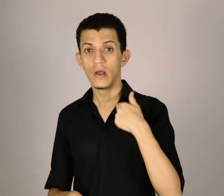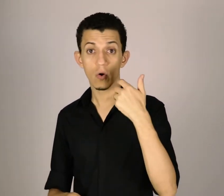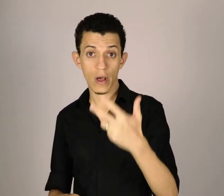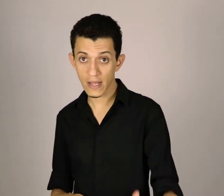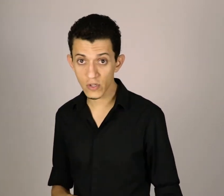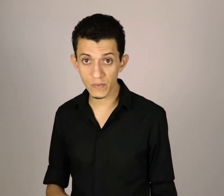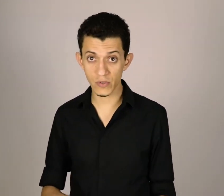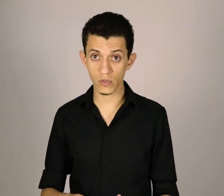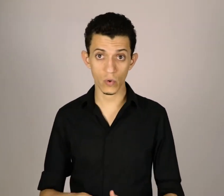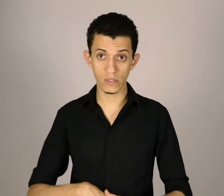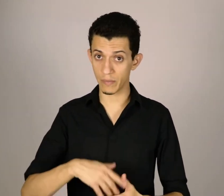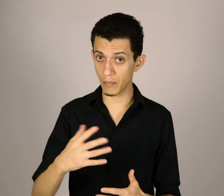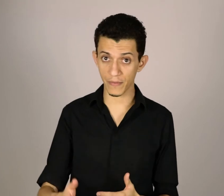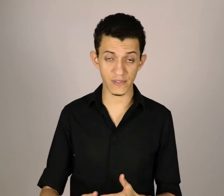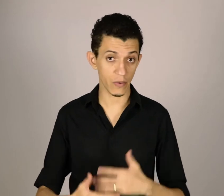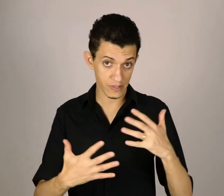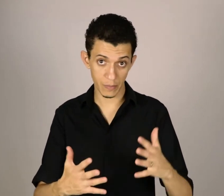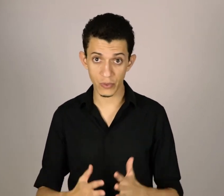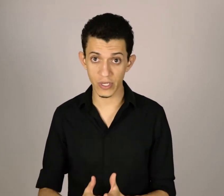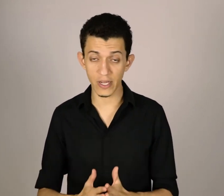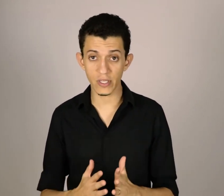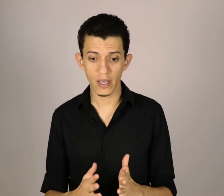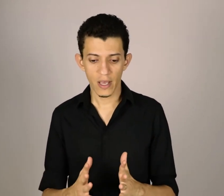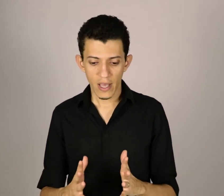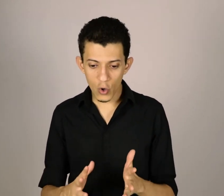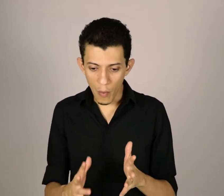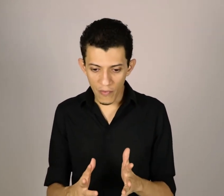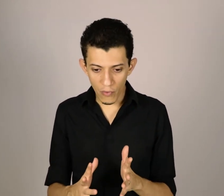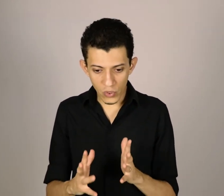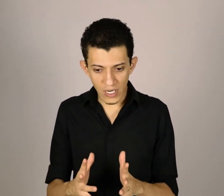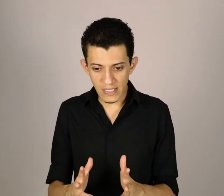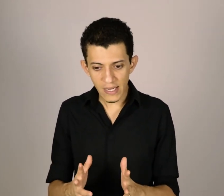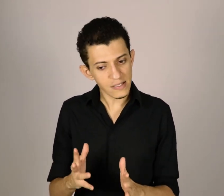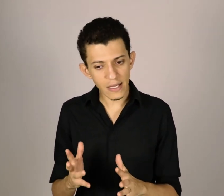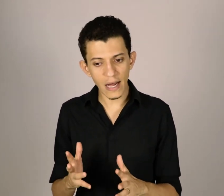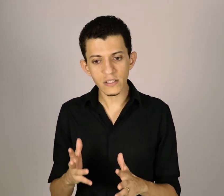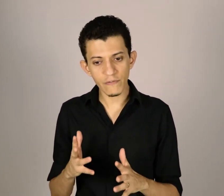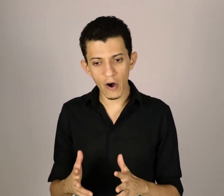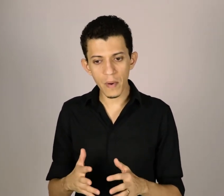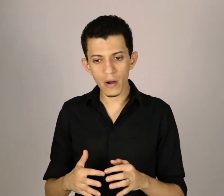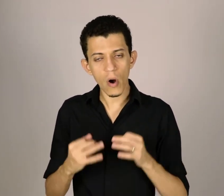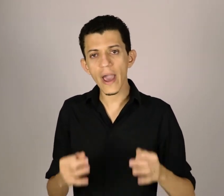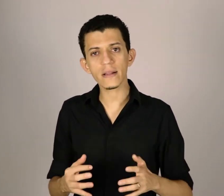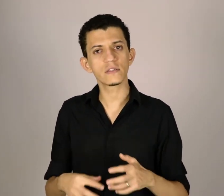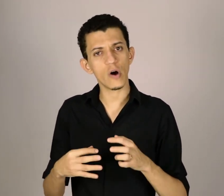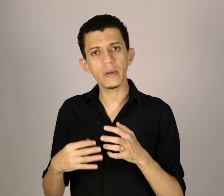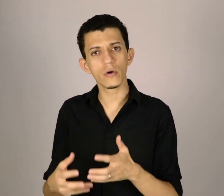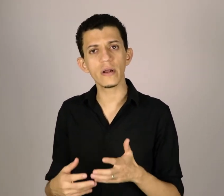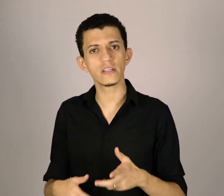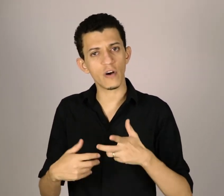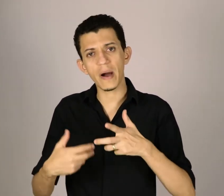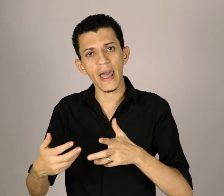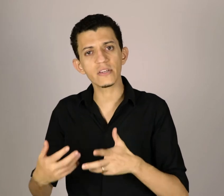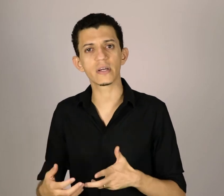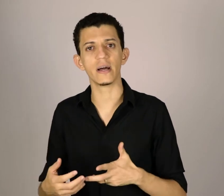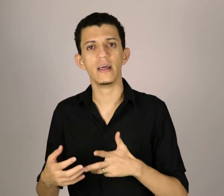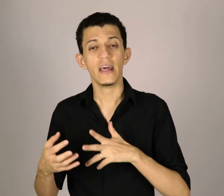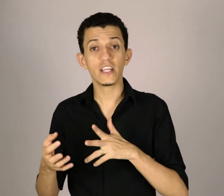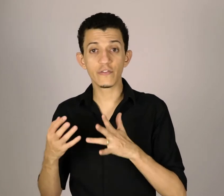com relação aos meus estudos, à minha profissão e assim por diante. E como utilizar esses atalhos de forma correta, de forma idônea, de forma ética, de forma